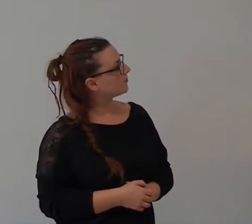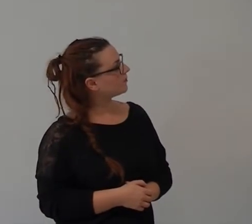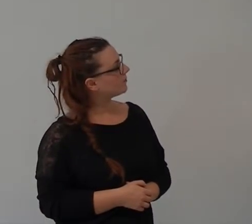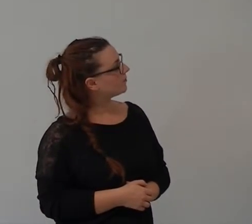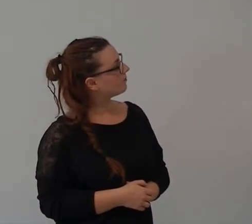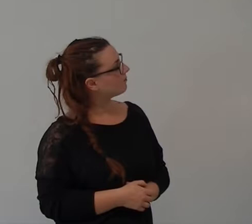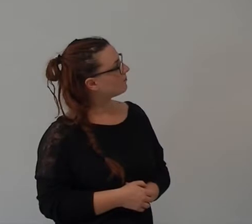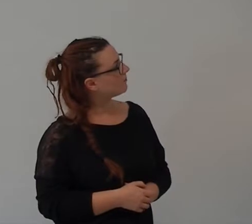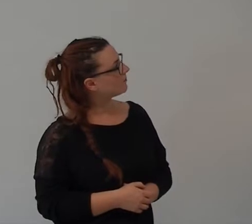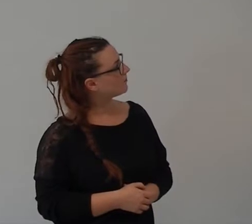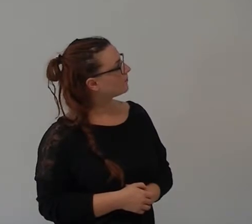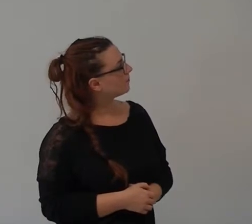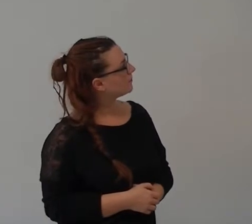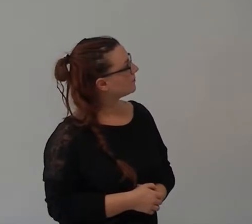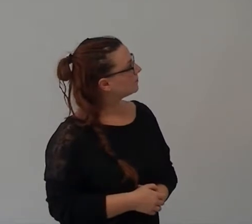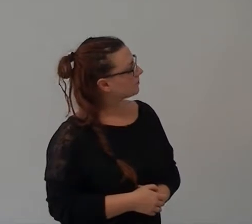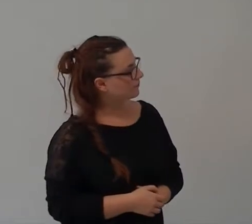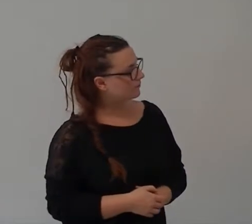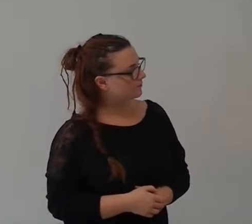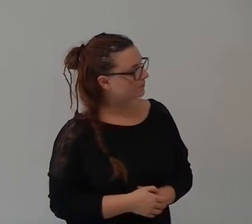che si viene e va bene.